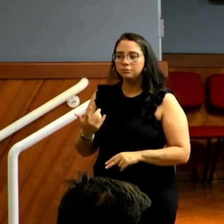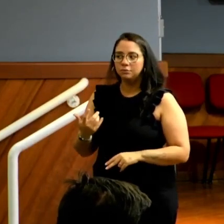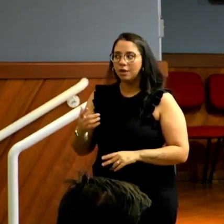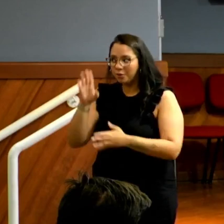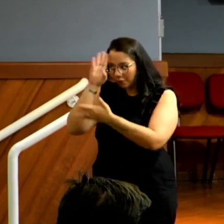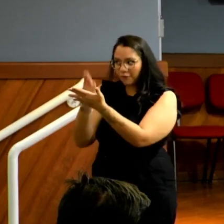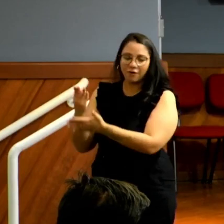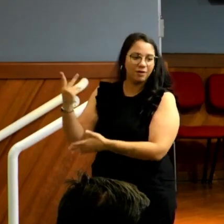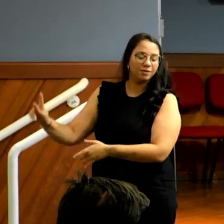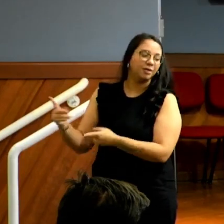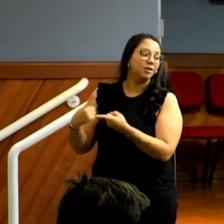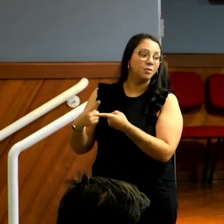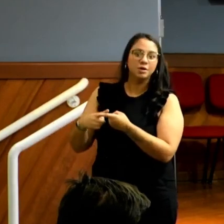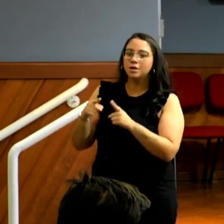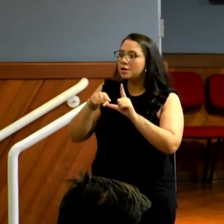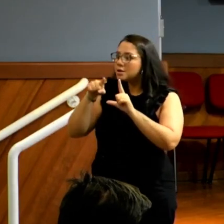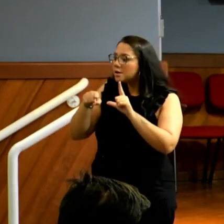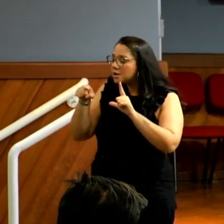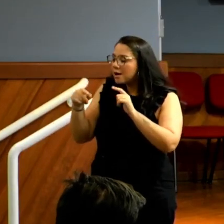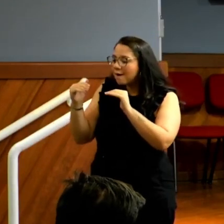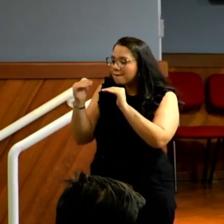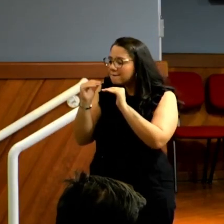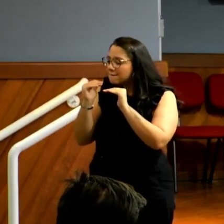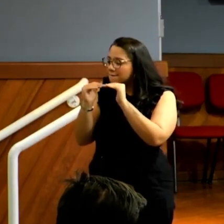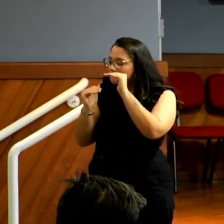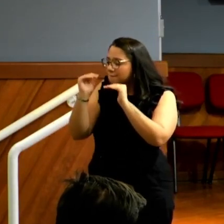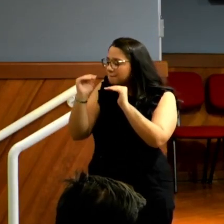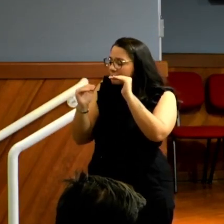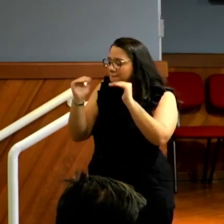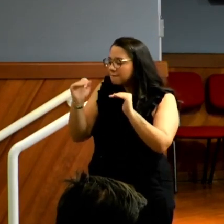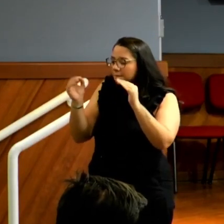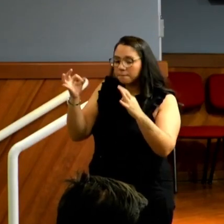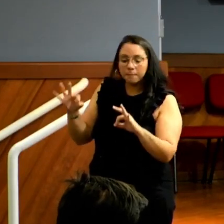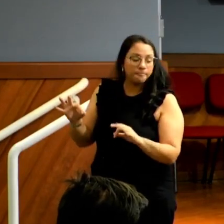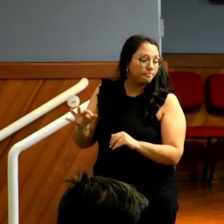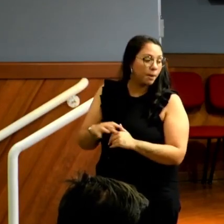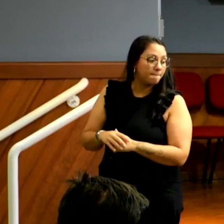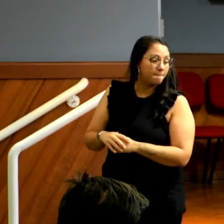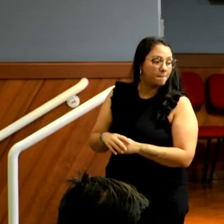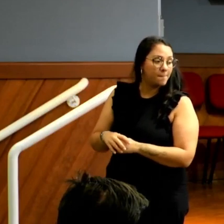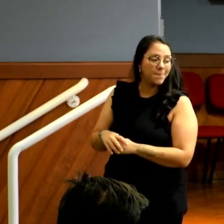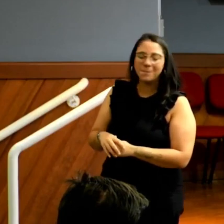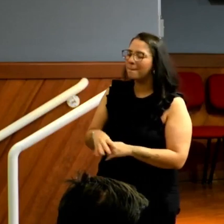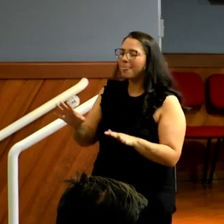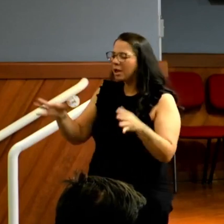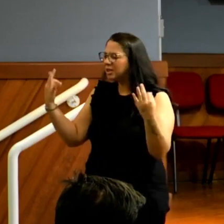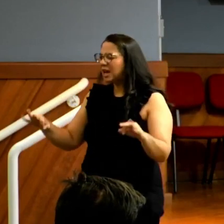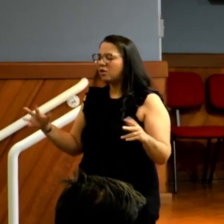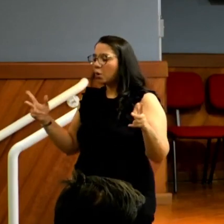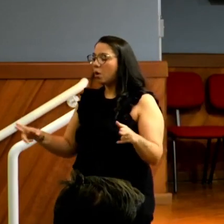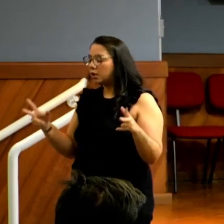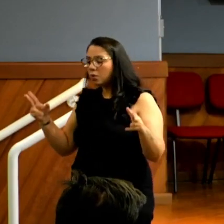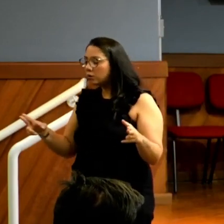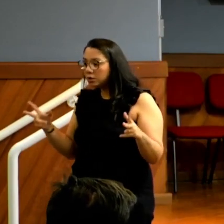confiar nele. Porque assim, ele regulava assim, ó, vai pra cá, pra lá, pra cá, pra lá. Porque chega uma hora que você olha e fala, não, tá igual. Tá